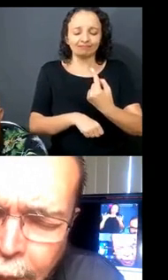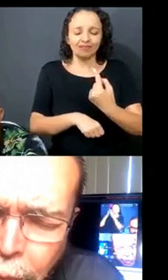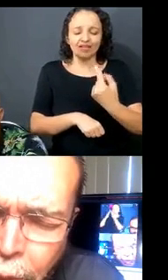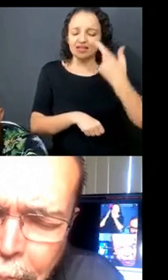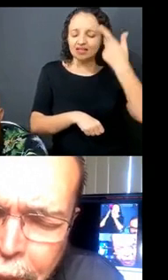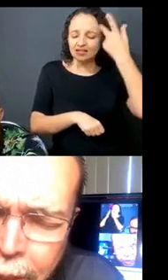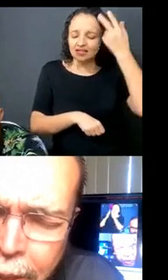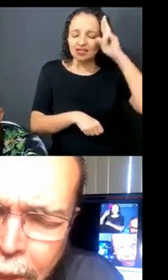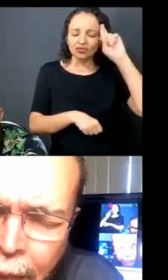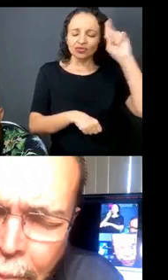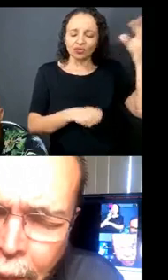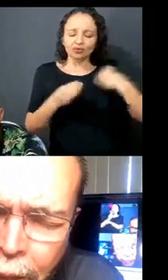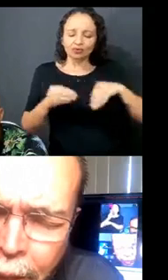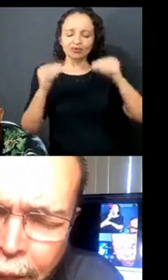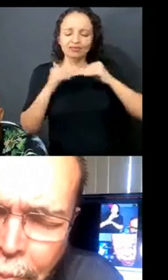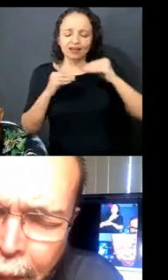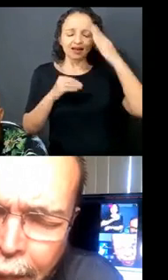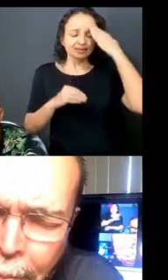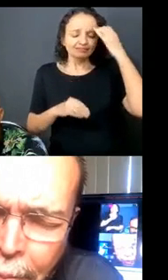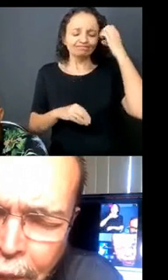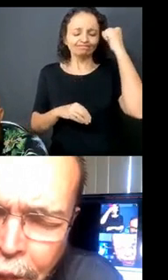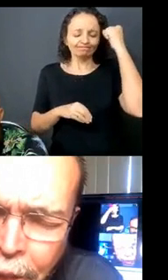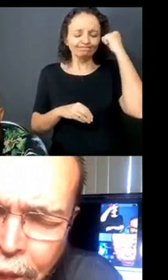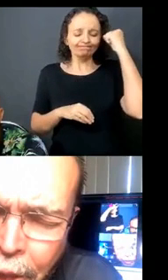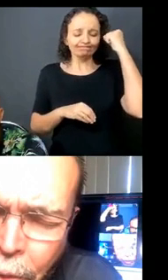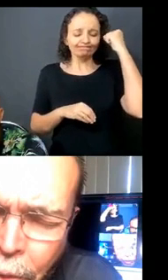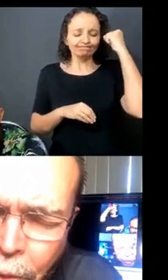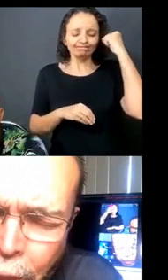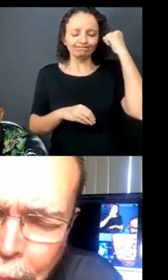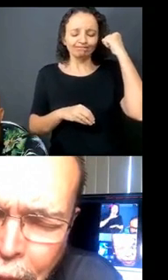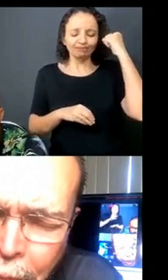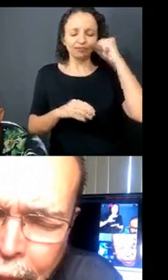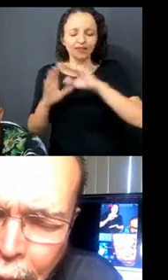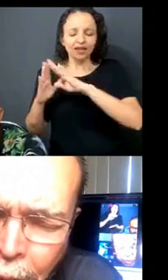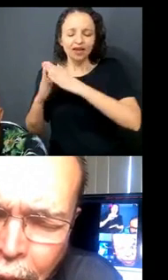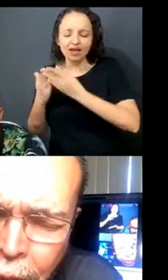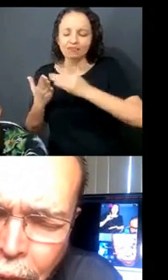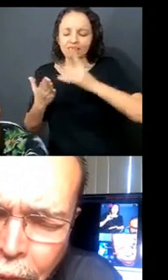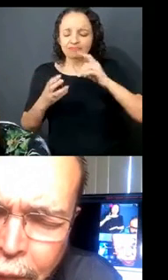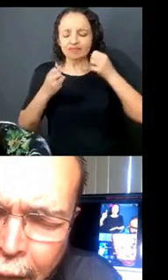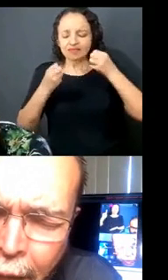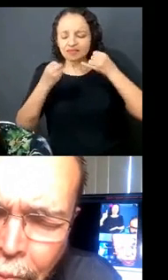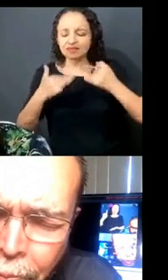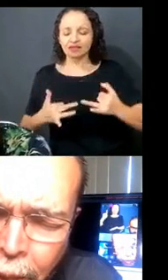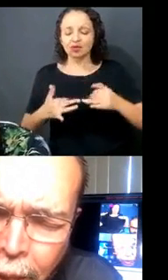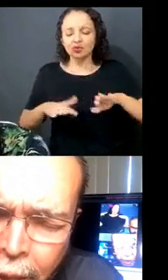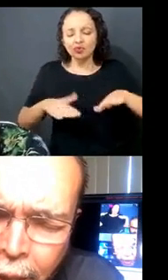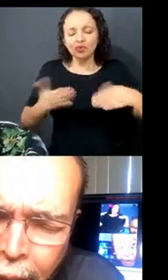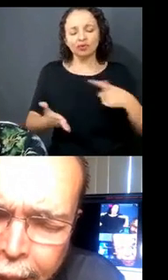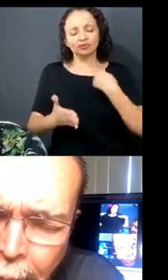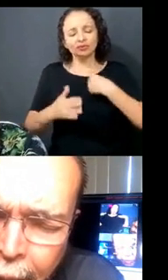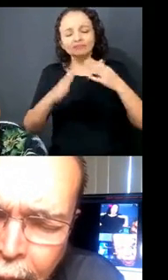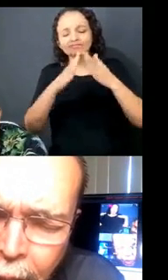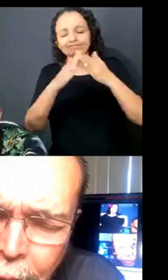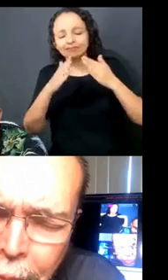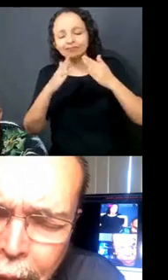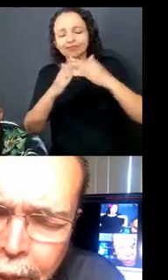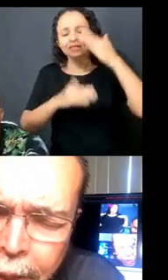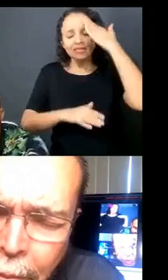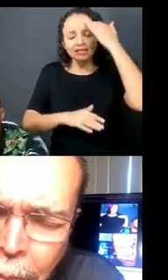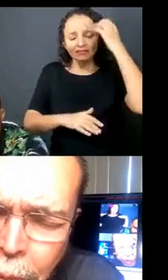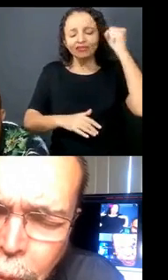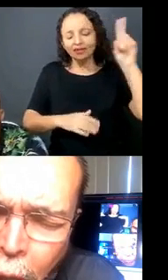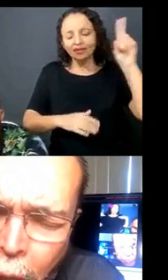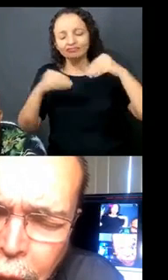O quanto nós precisamos de sabedoria, Pai. E a Bíblia diz que quando nós pedimos sabedoria, o Senhor nos dá. Sim. E também, Deus,